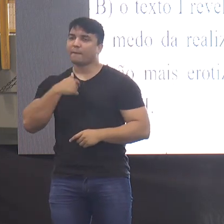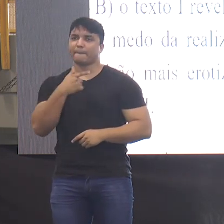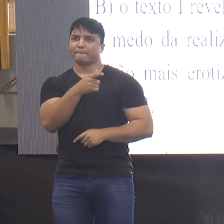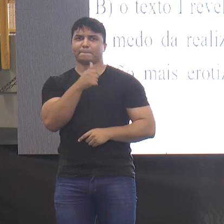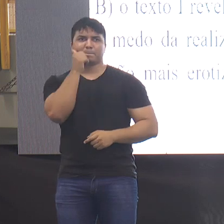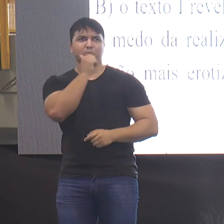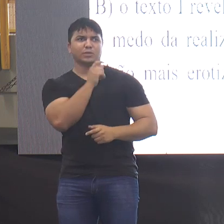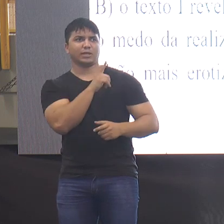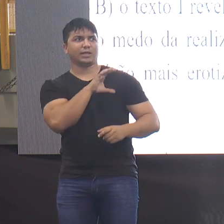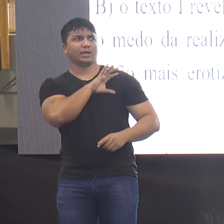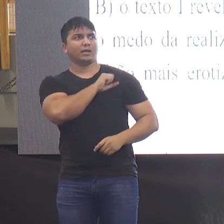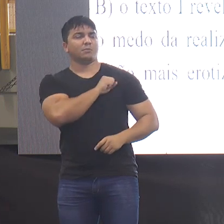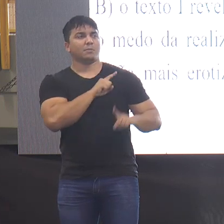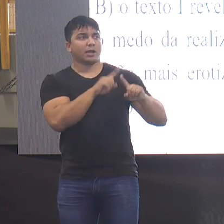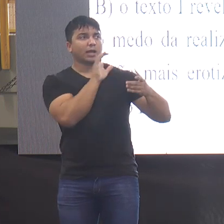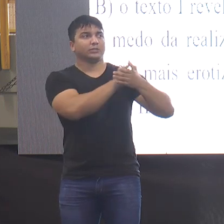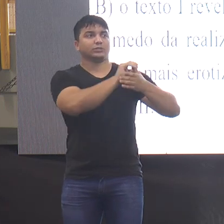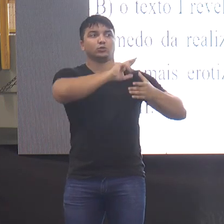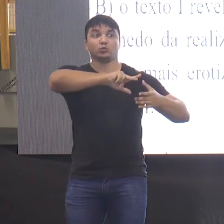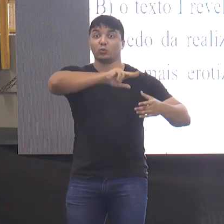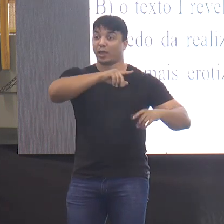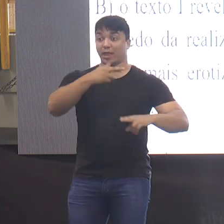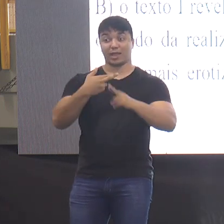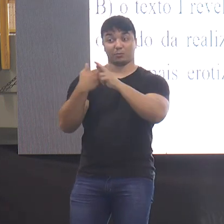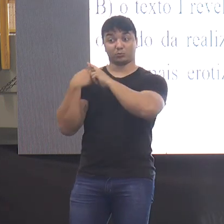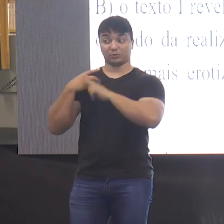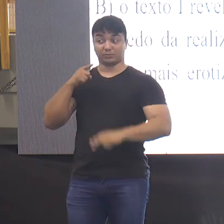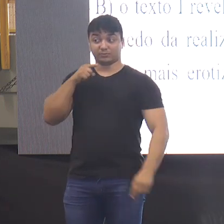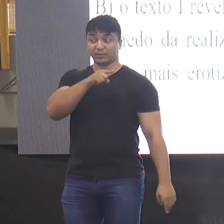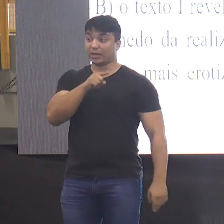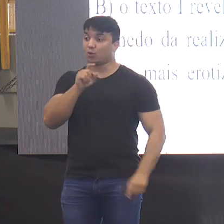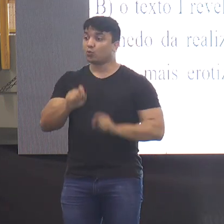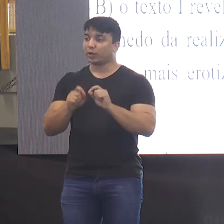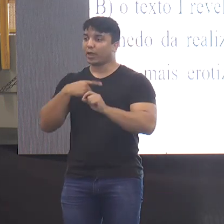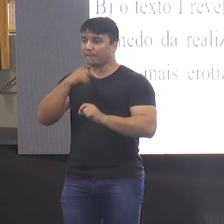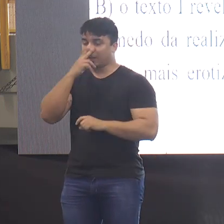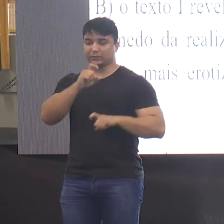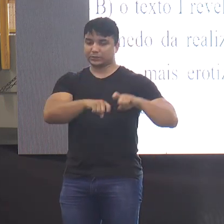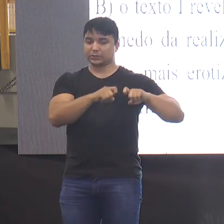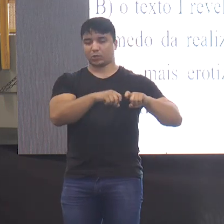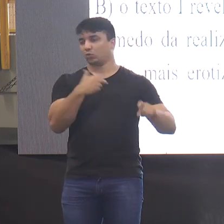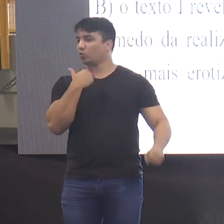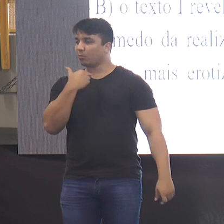e não é casado com ela, é dever dele zelar pela pureza dela.